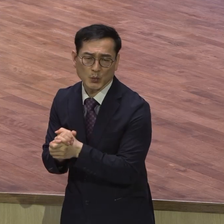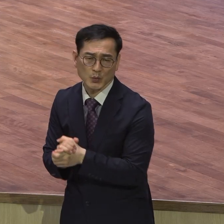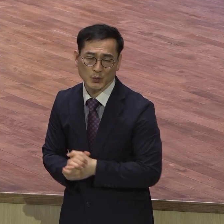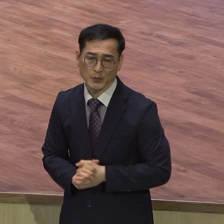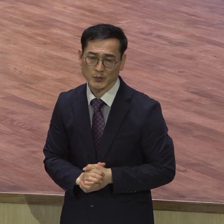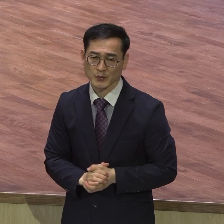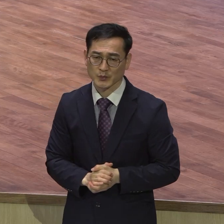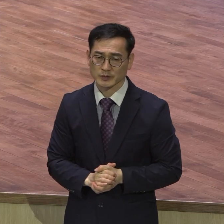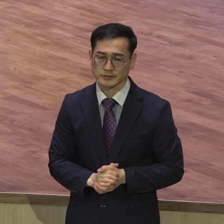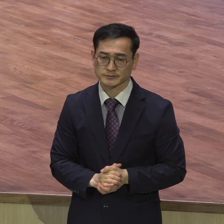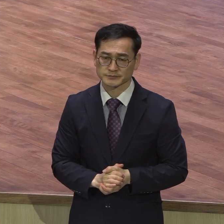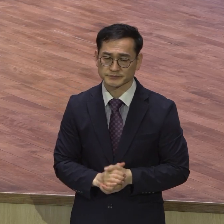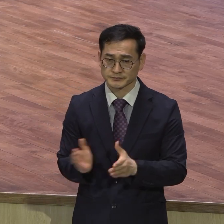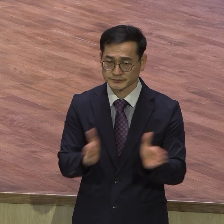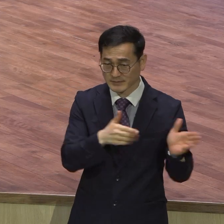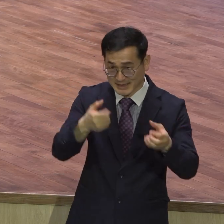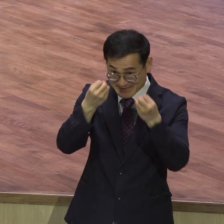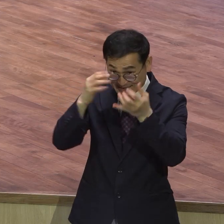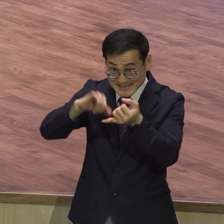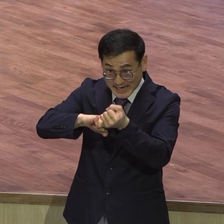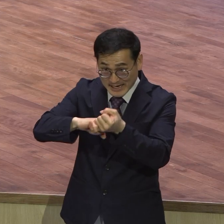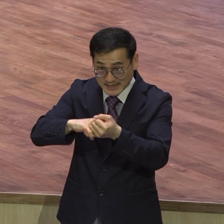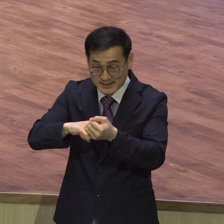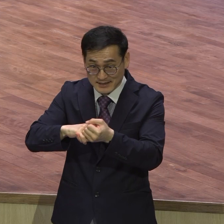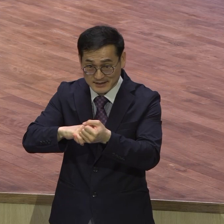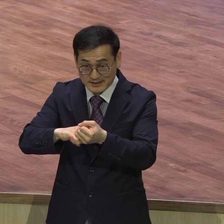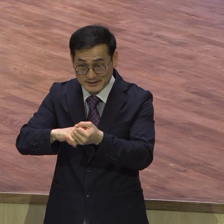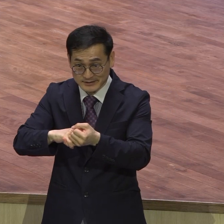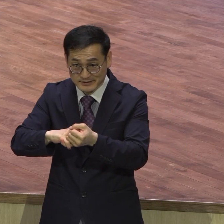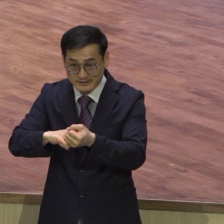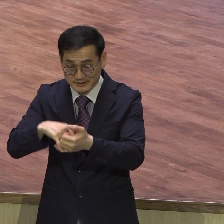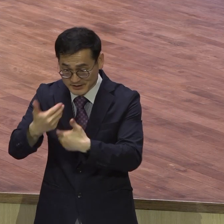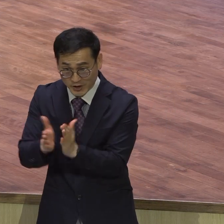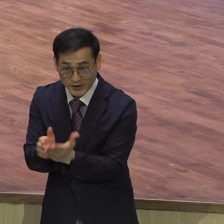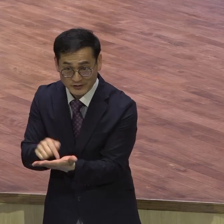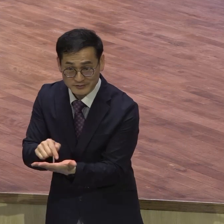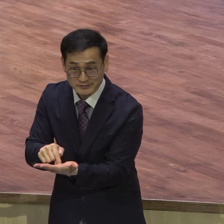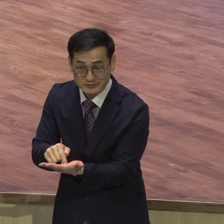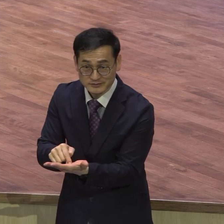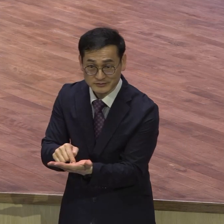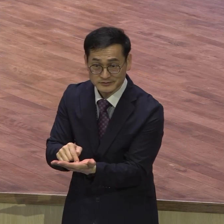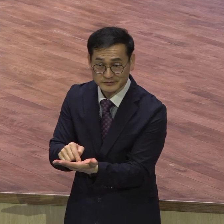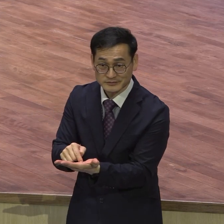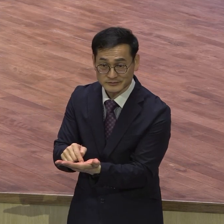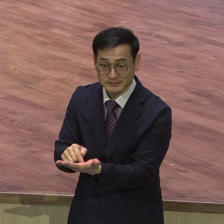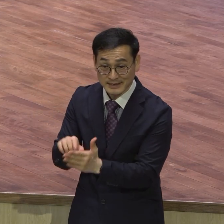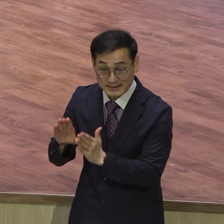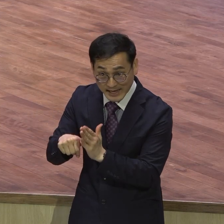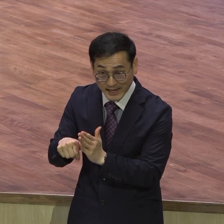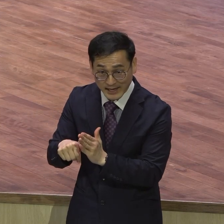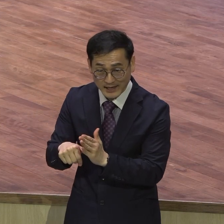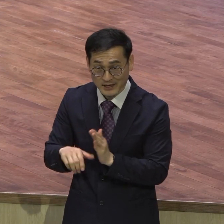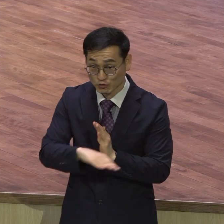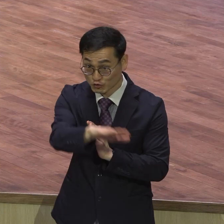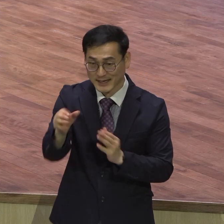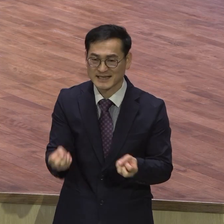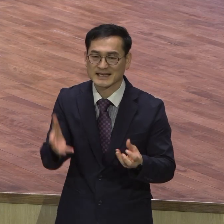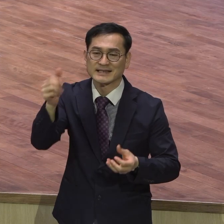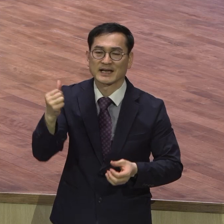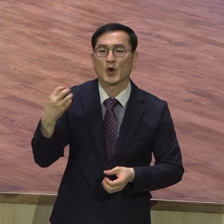더 나아가 신약시대를 사는 여러분이요. 하나님이 신이 택하자 세운 제사장 역할을 감당하는 존재.